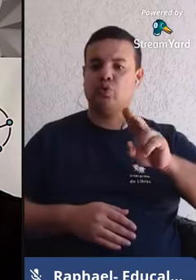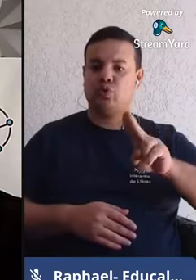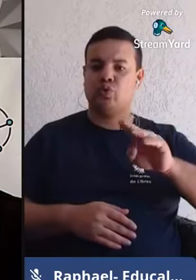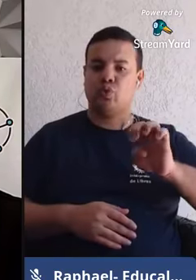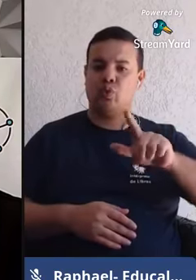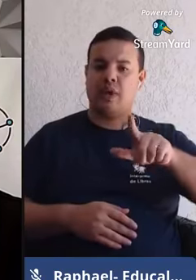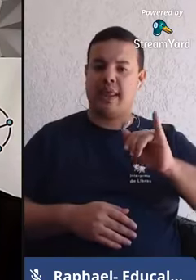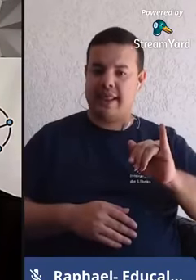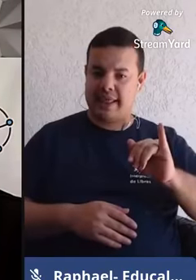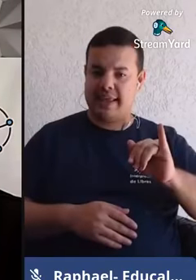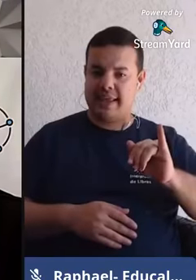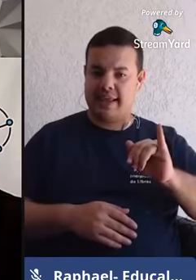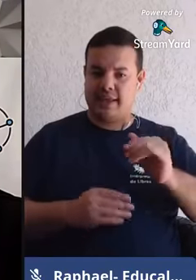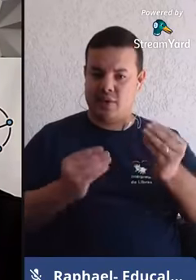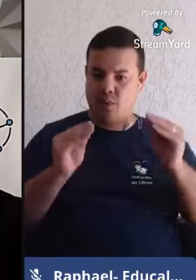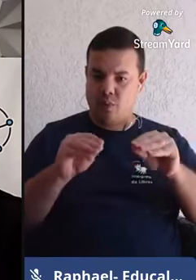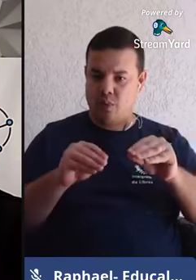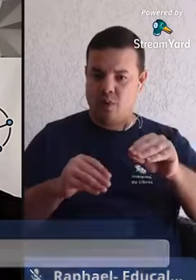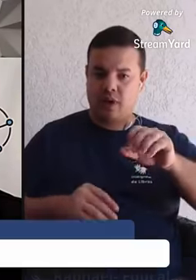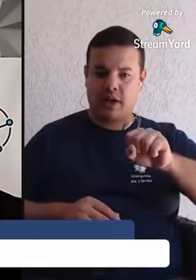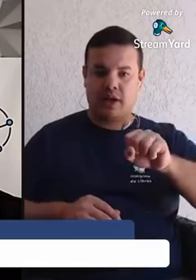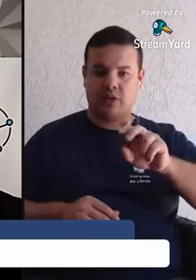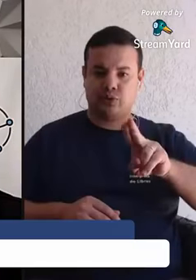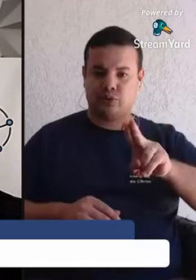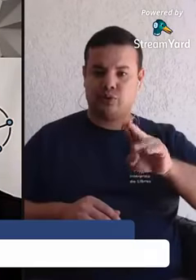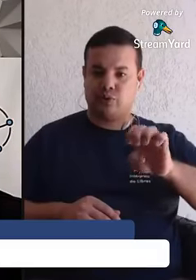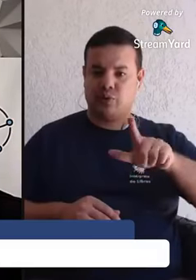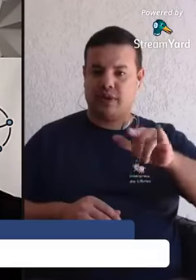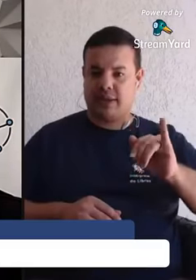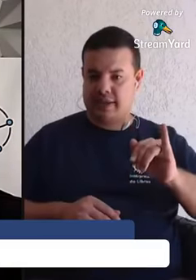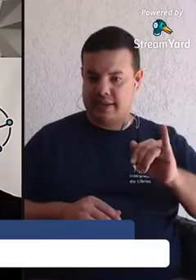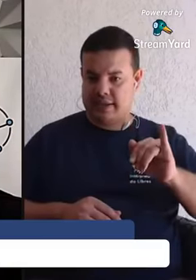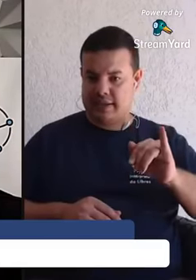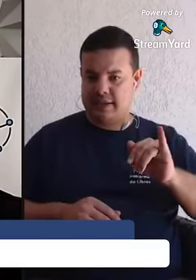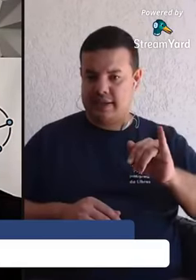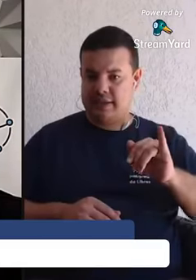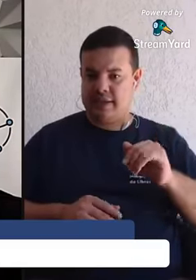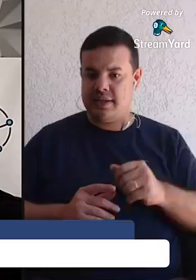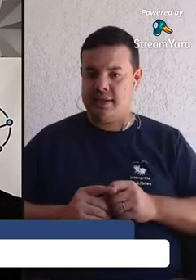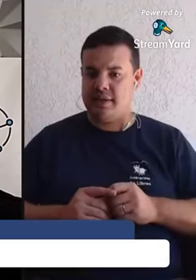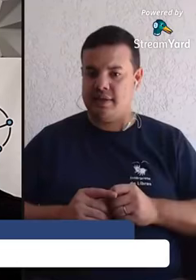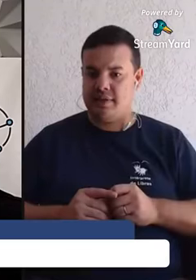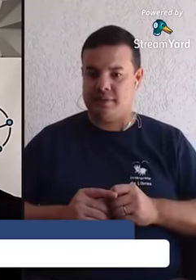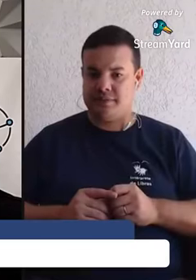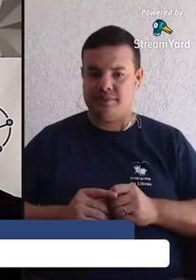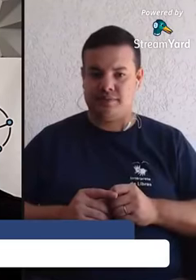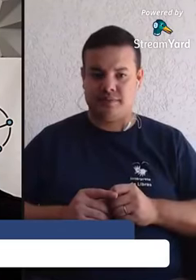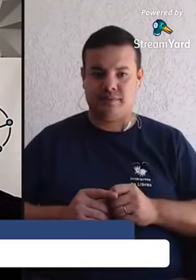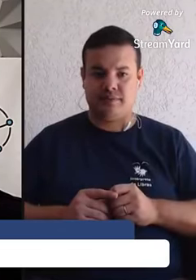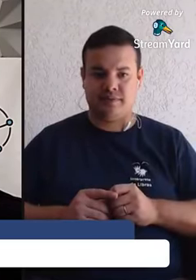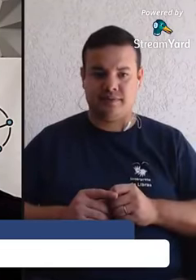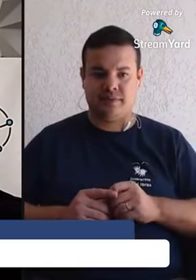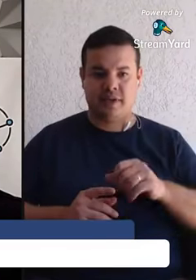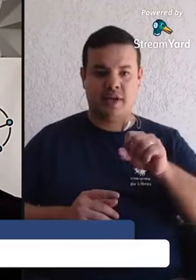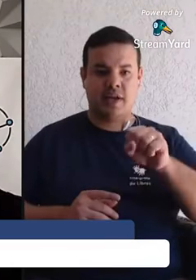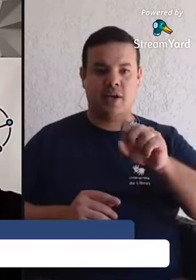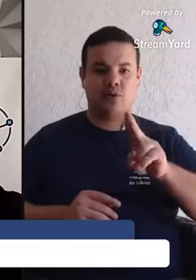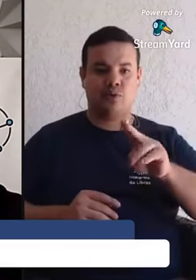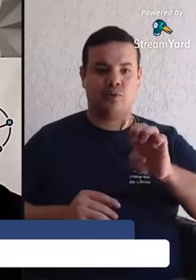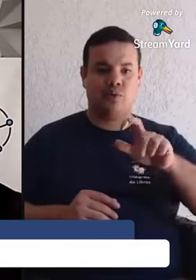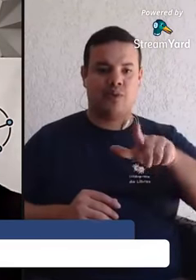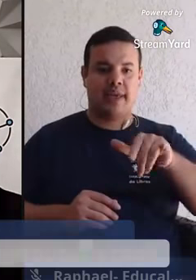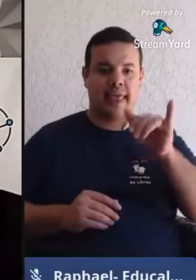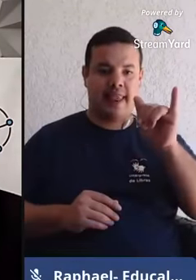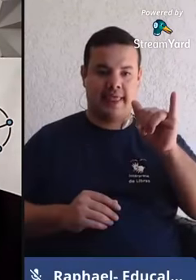põe a Sueli ali. O João Lage errou meu nome, não vai entrar. A Sueli está mandando palmas.